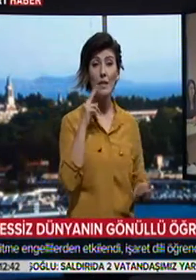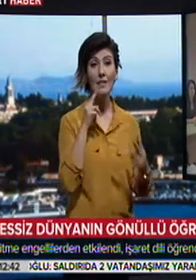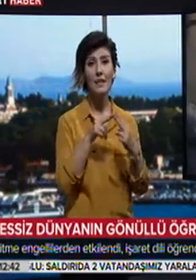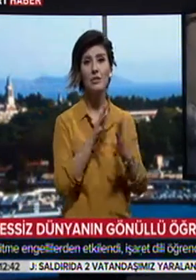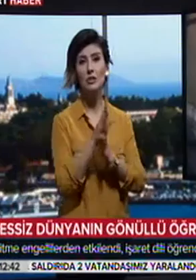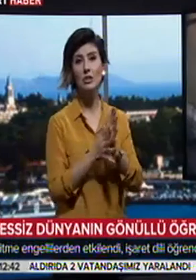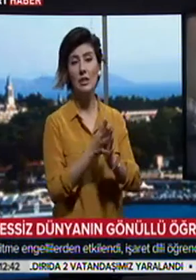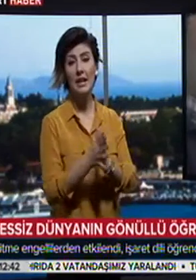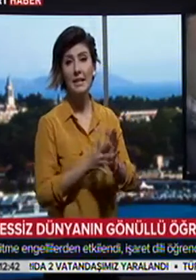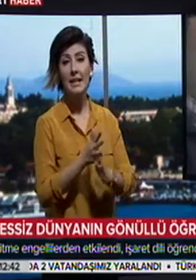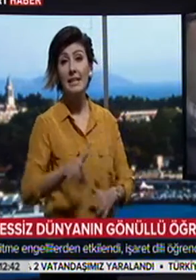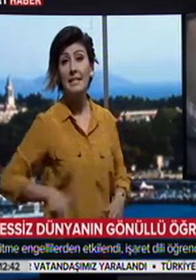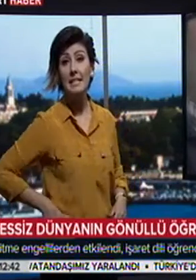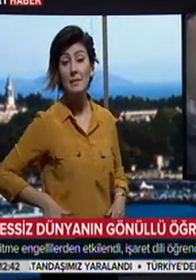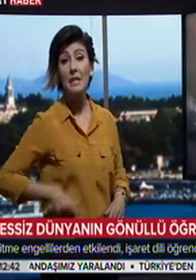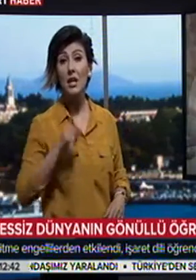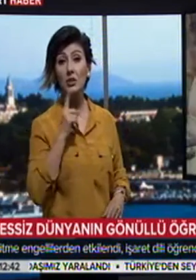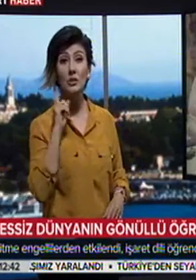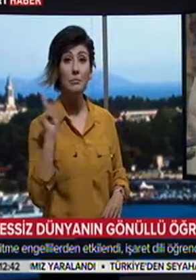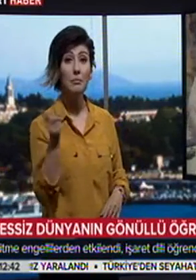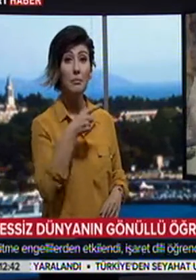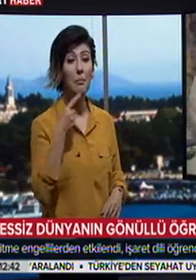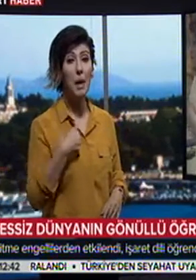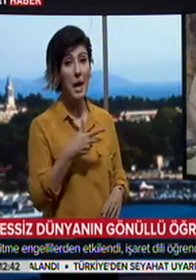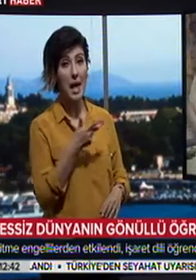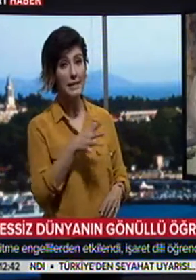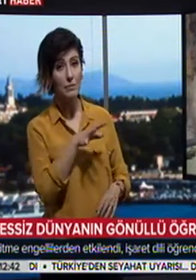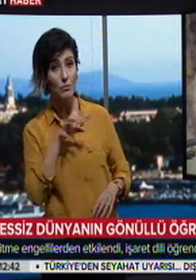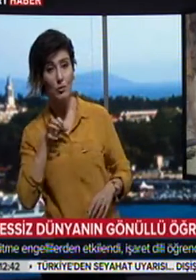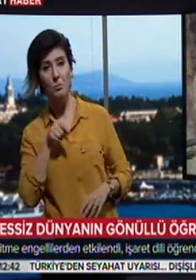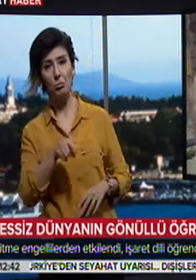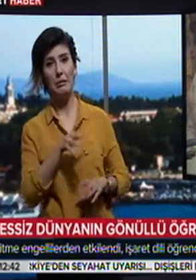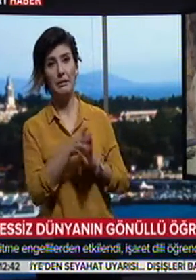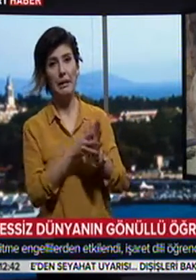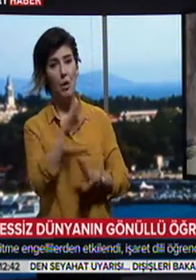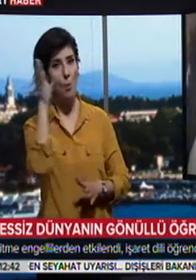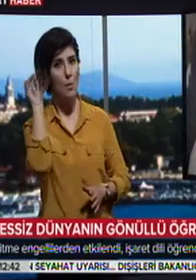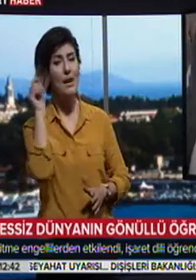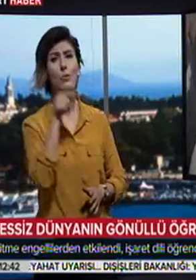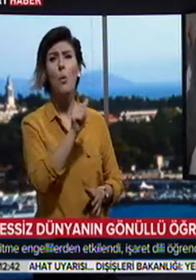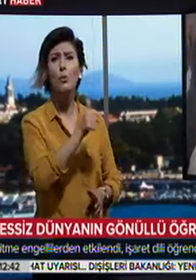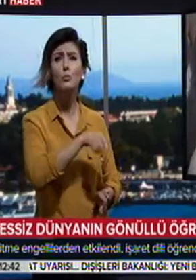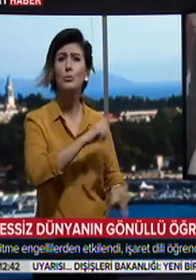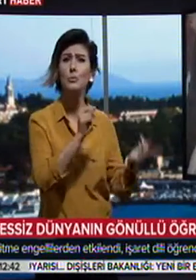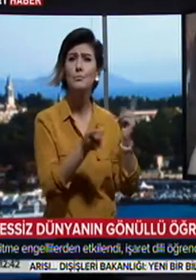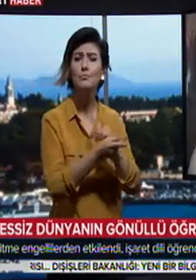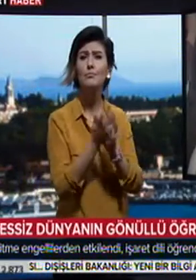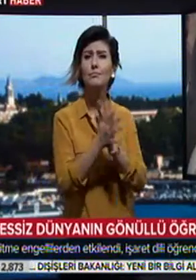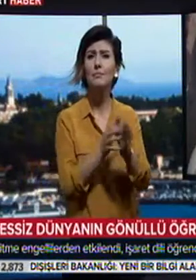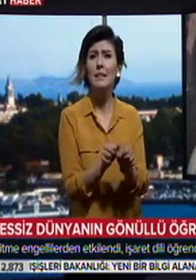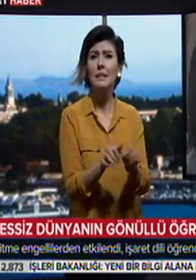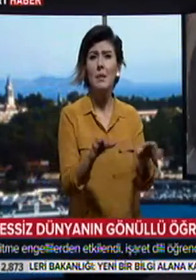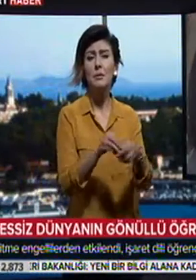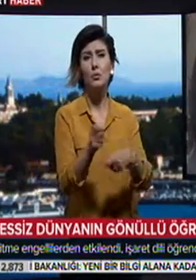işaret diliyle İzmir'de işitme engellilerin durumundan etkilenerek bu dili öğrendi. o gün bugündür işaret dilini yaygınlaştırmak